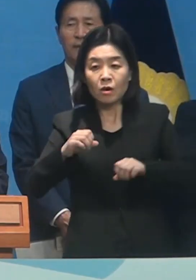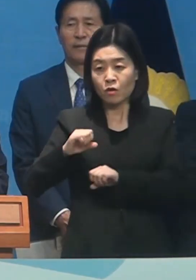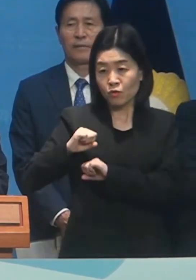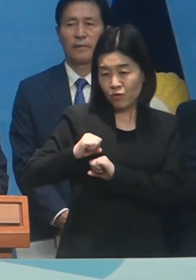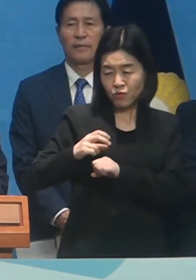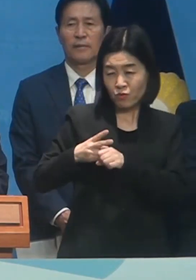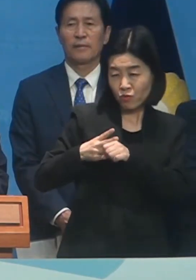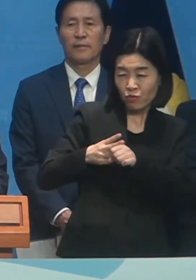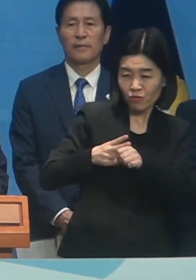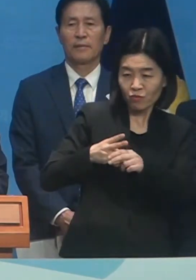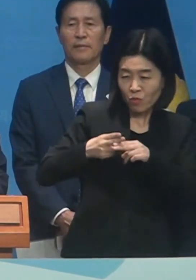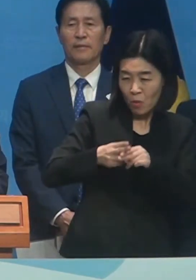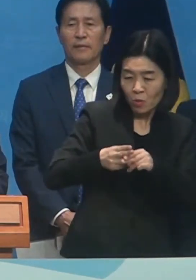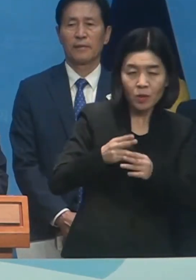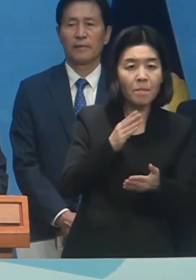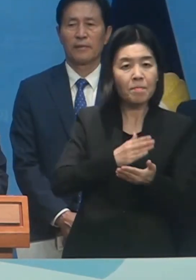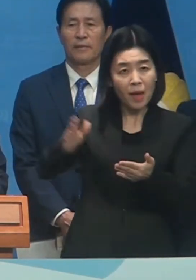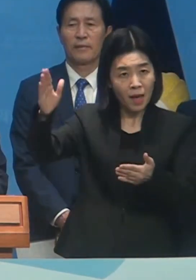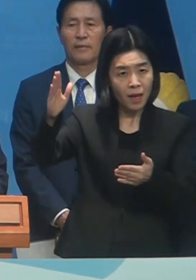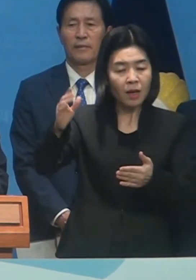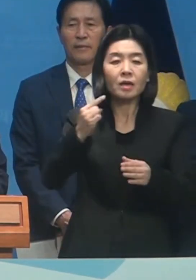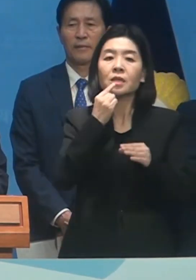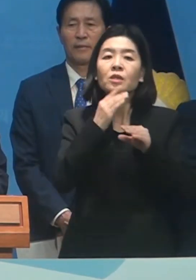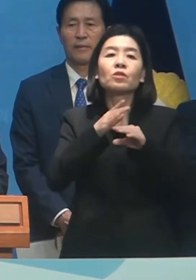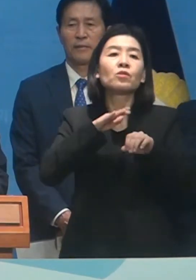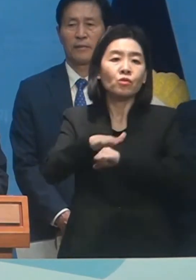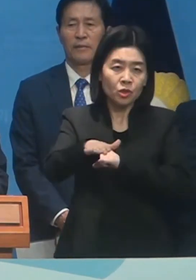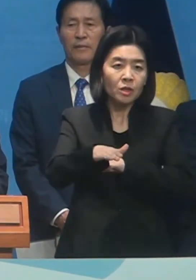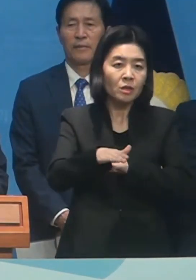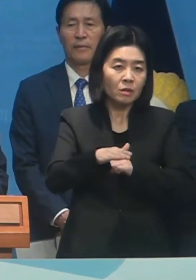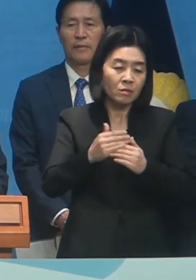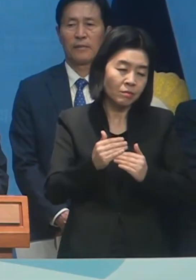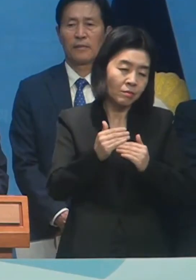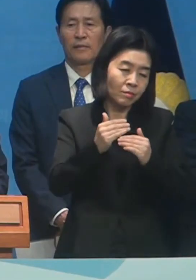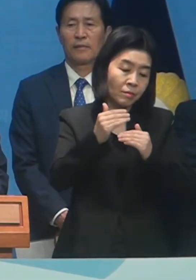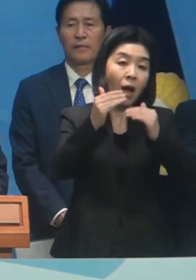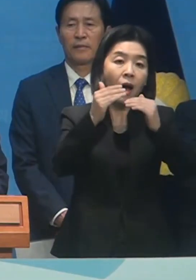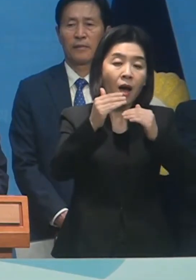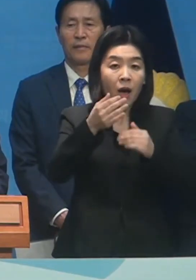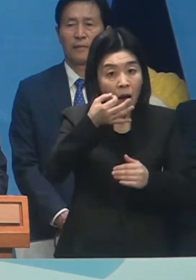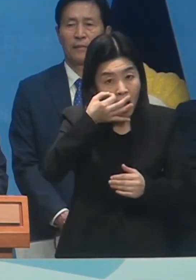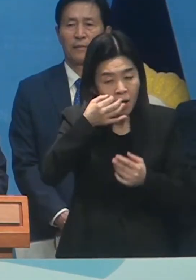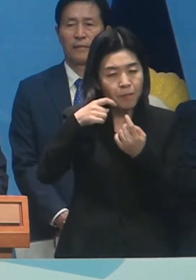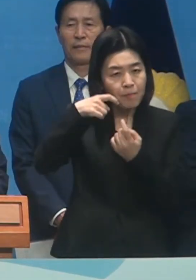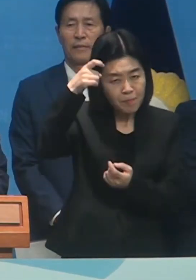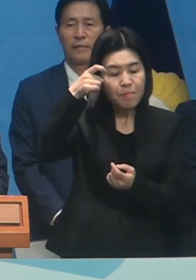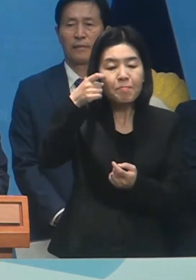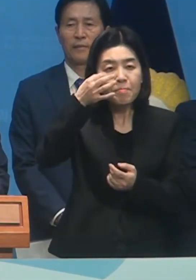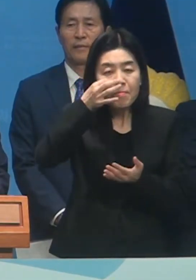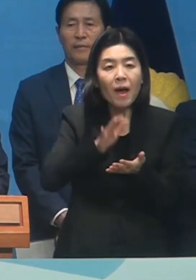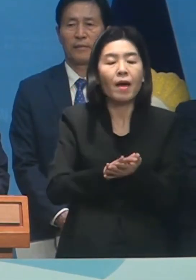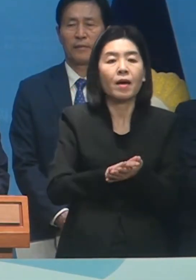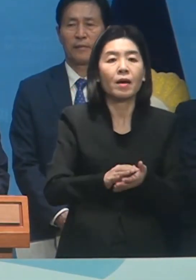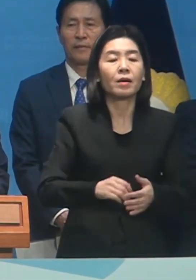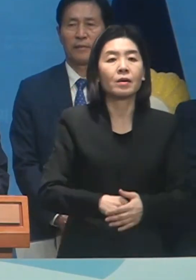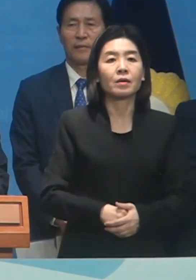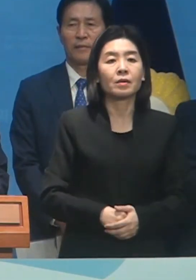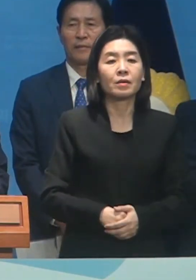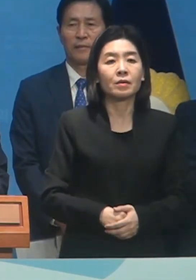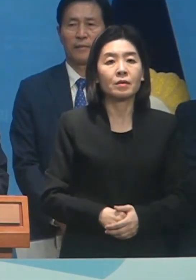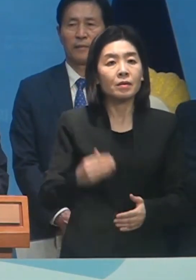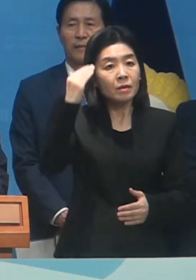독재를 물리치고 민주화가 진행되는 역사적 변화 역시 직접 경험했다.